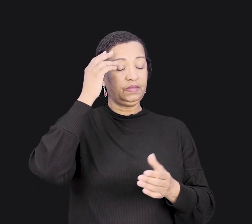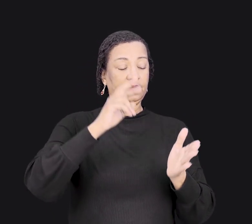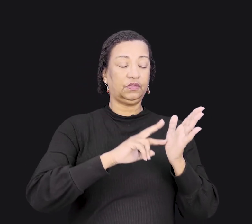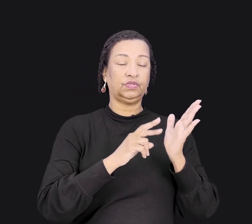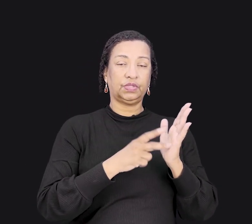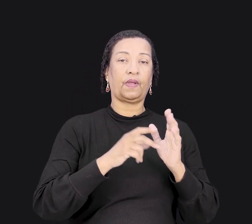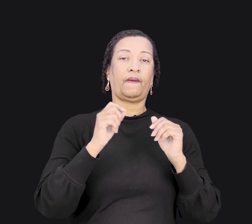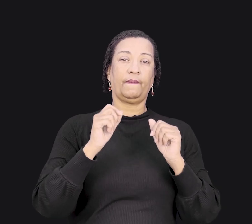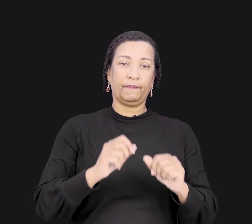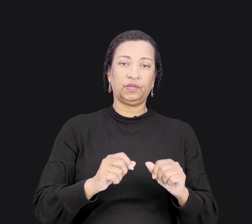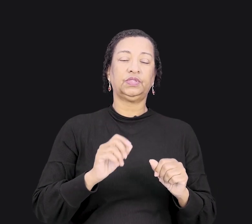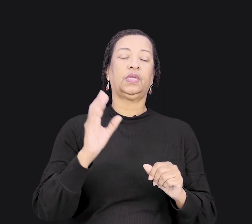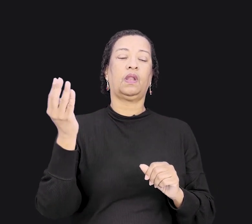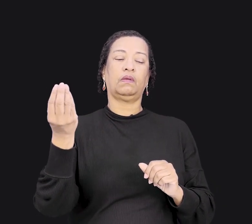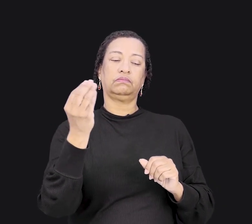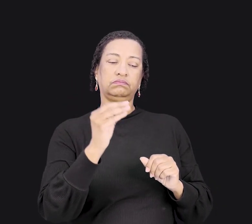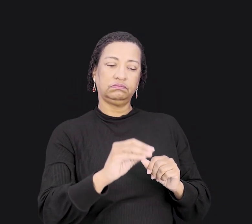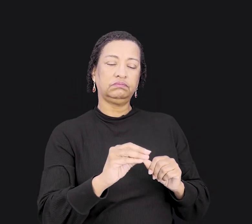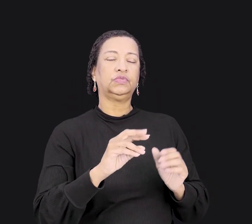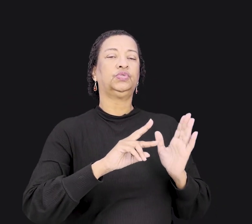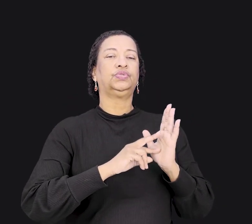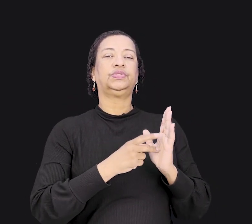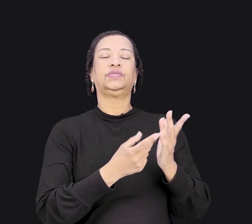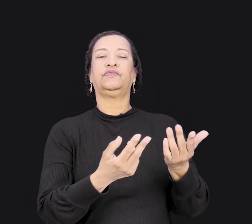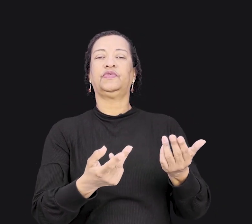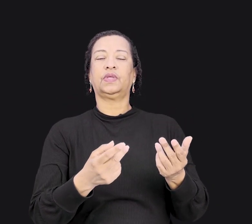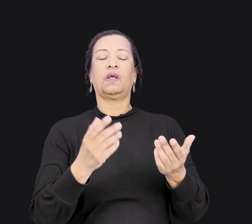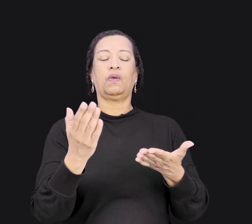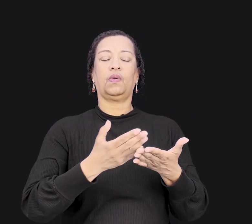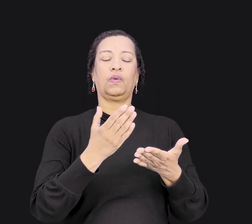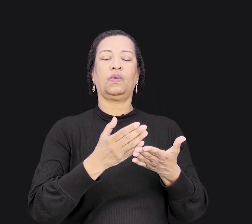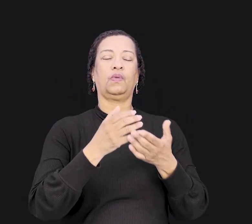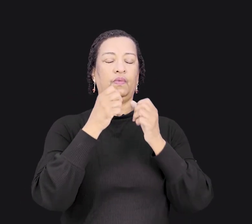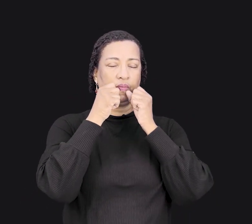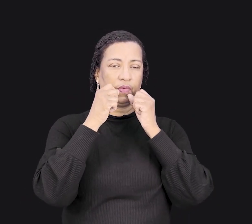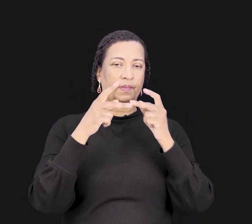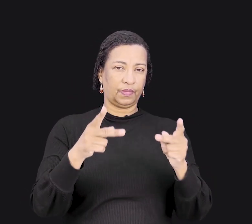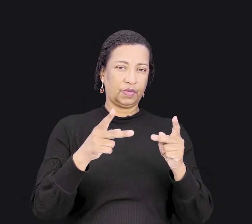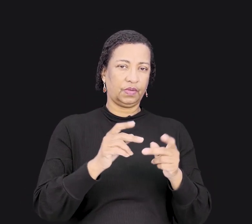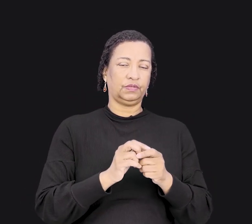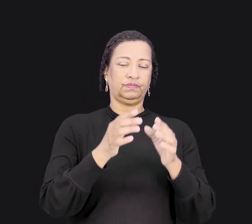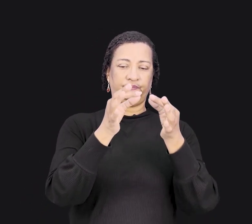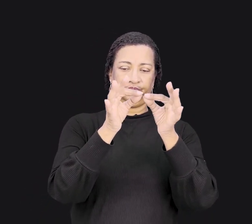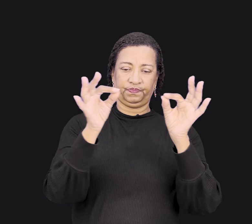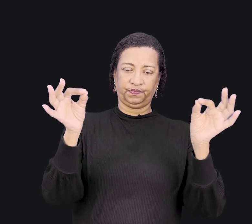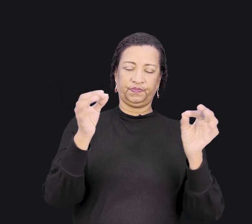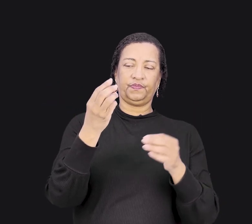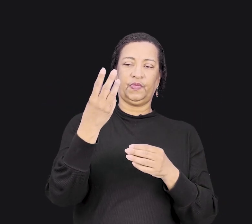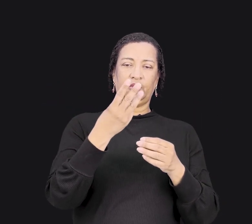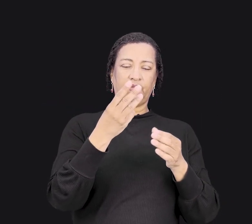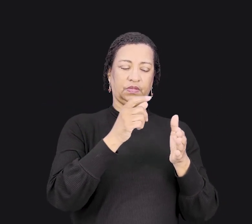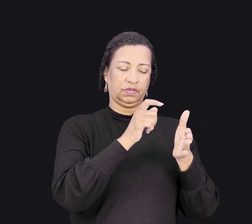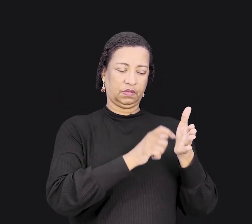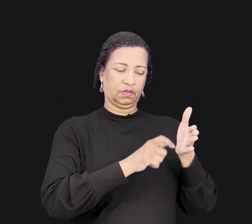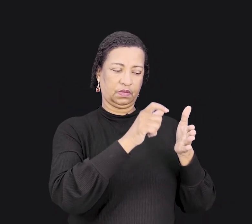aplicar o mesmo significado no livro do Apocalipse. Como título da terceira coluna, escreva